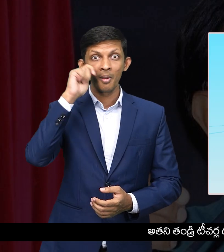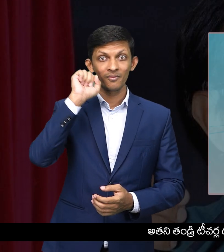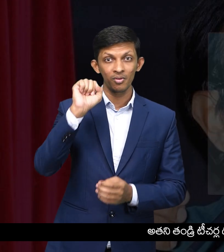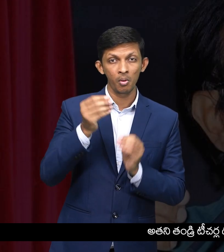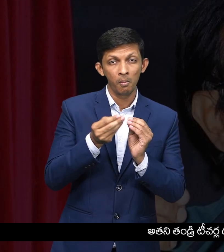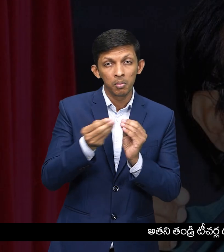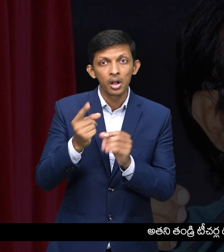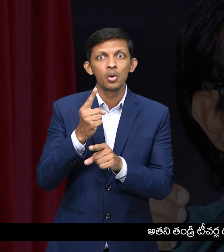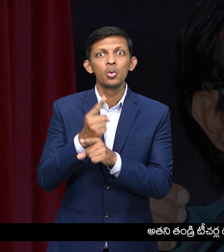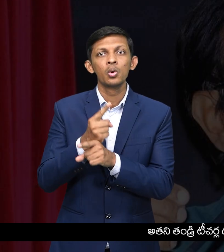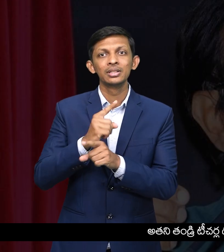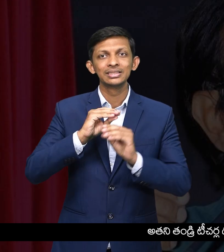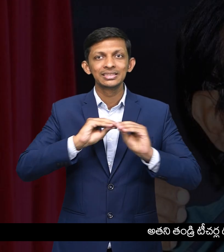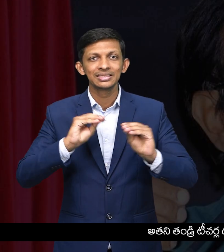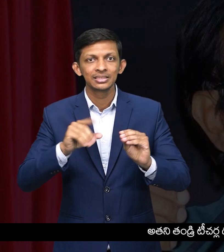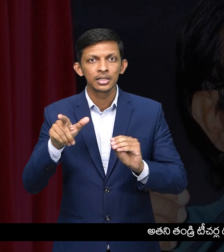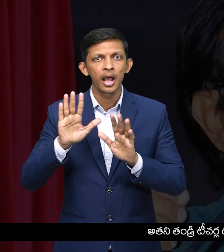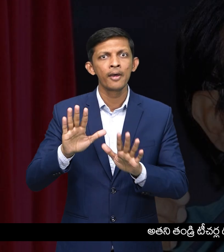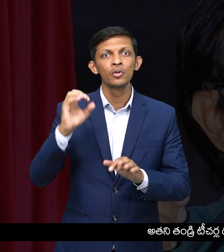అతని తండ్రి టీచర్ల దగ్గరకు వచ్చి ఓం ప్రకాష్ చేయి